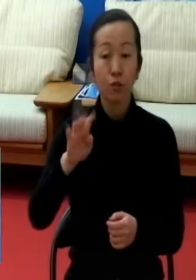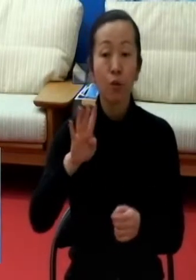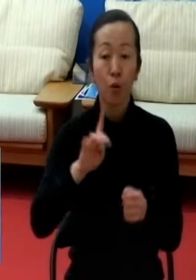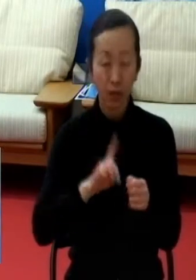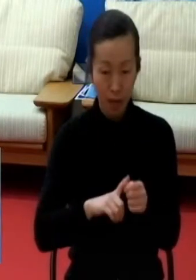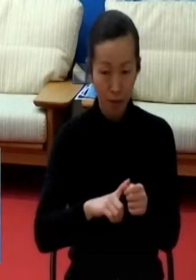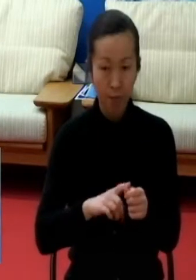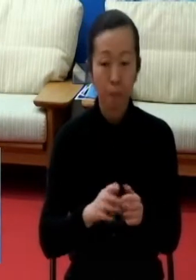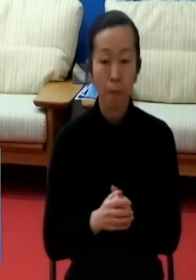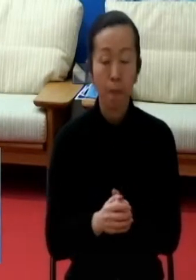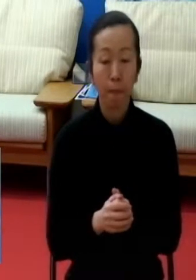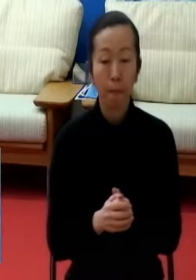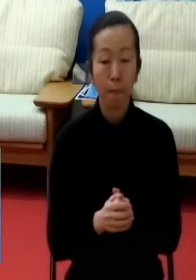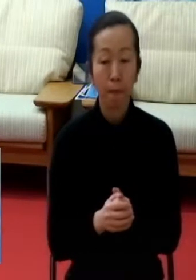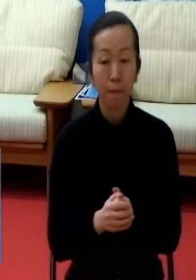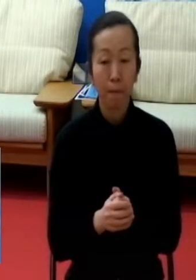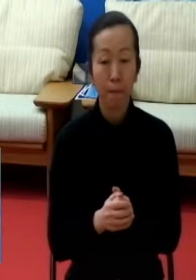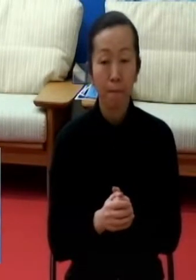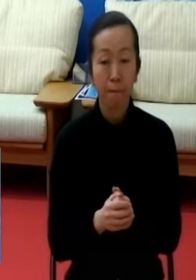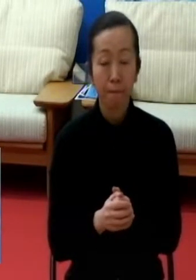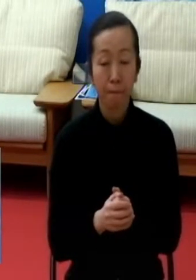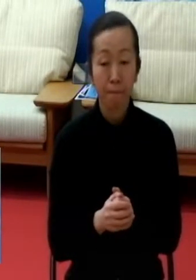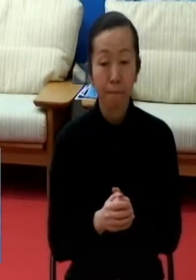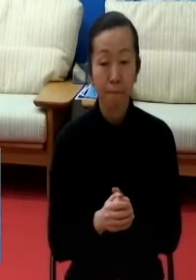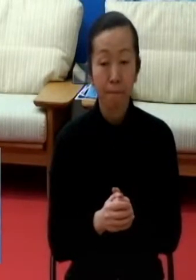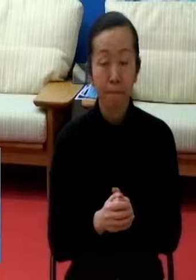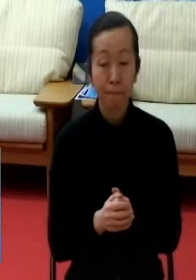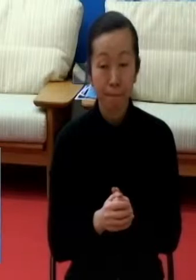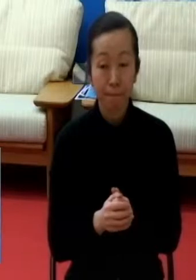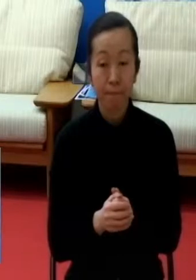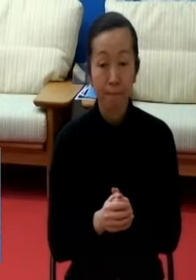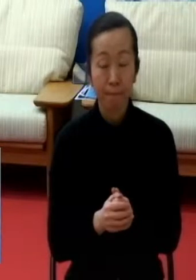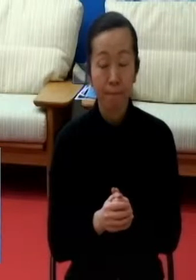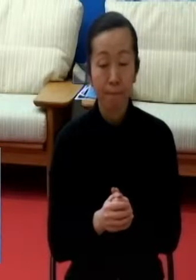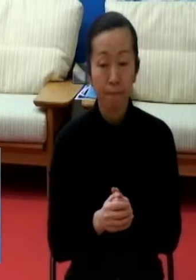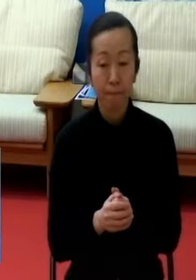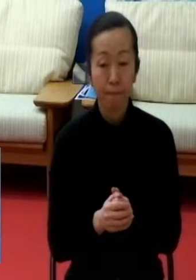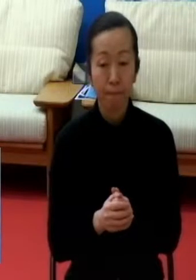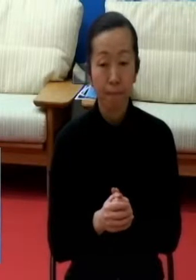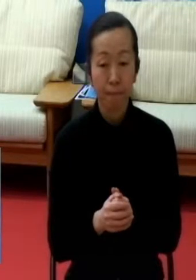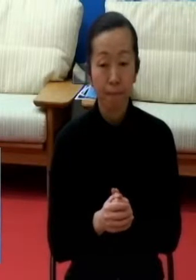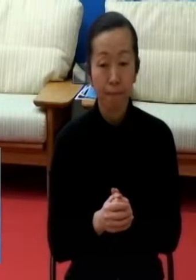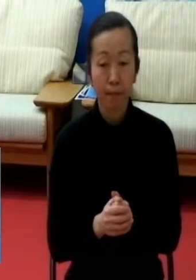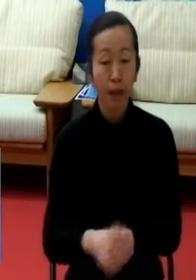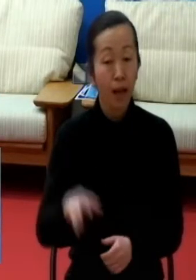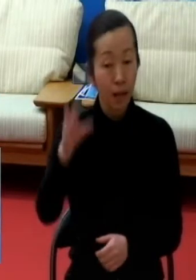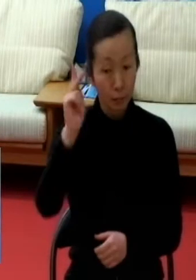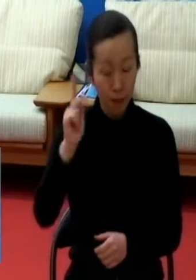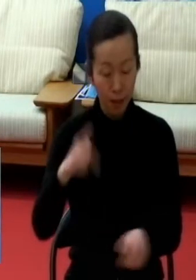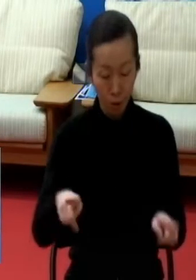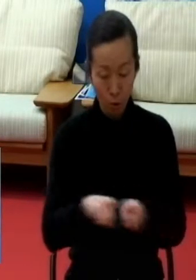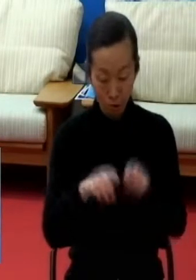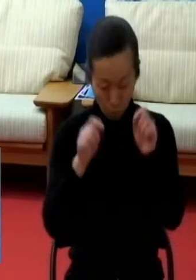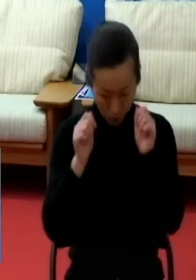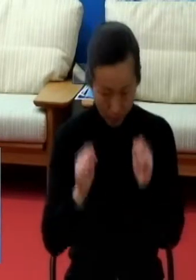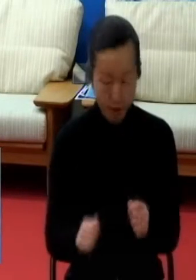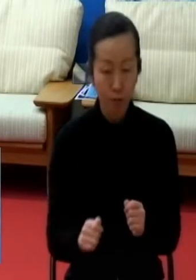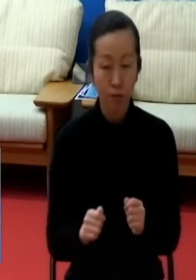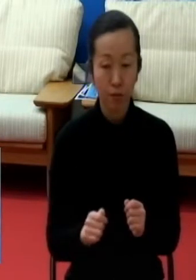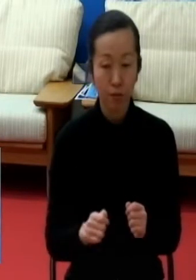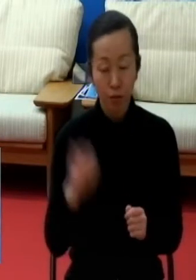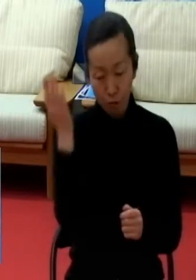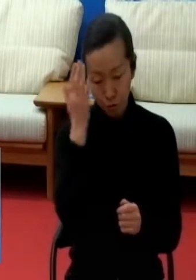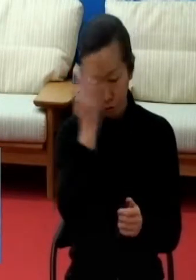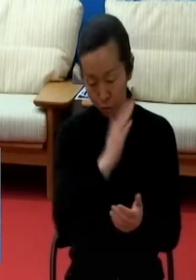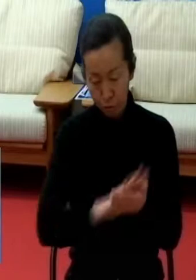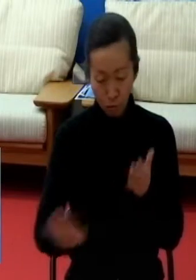年、 하나님이 함께 하시는 물된 동산의 축복으로 작품 인생의 정인 되시기를 축원드립니다. 神様が共におられる、